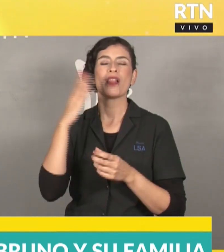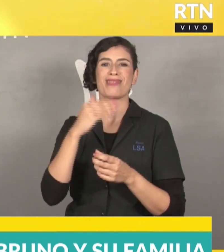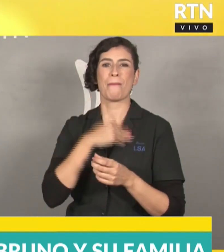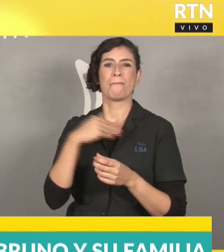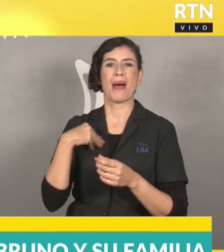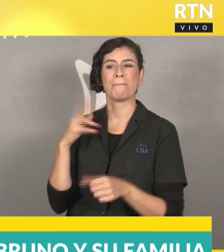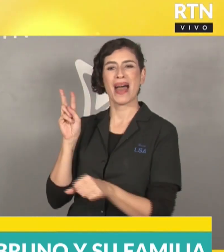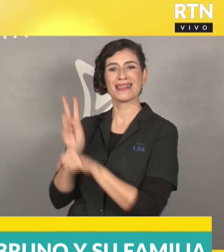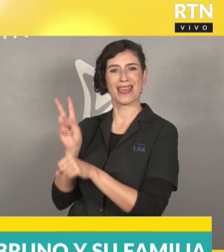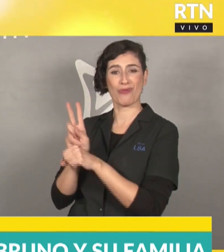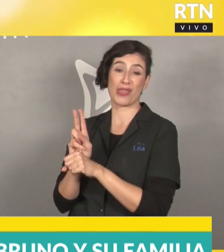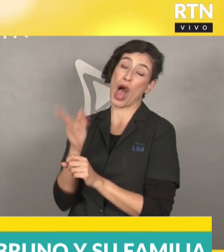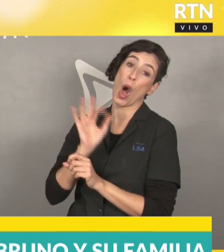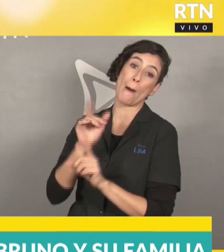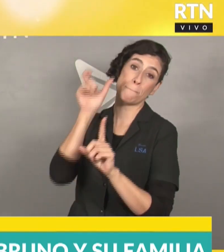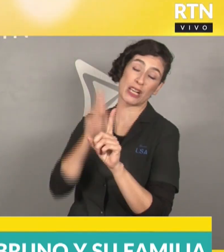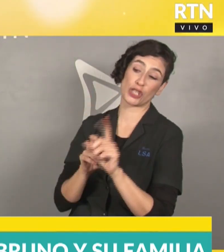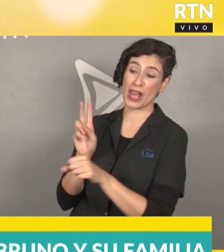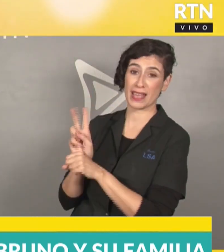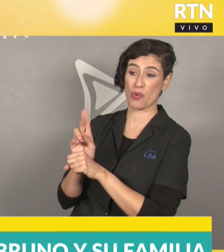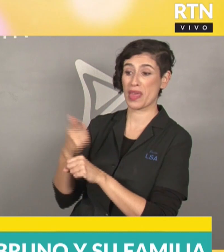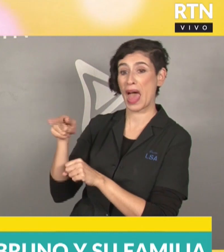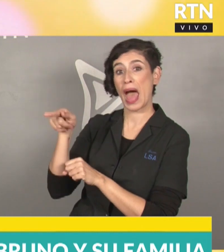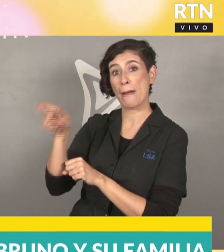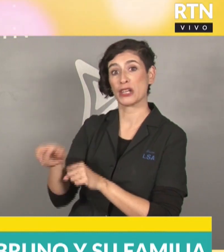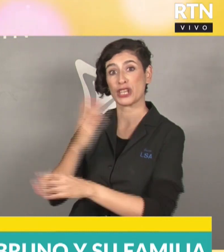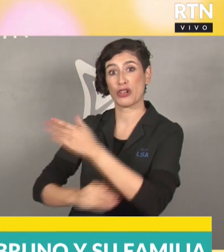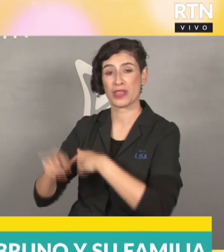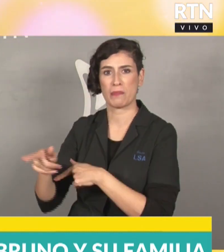persona cuidadora. Claro. Una persona con discapacidad